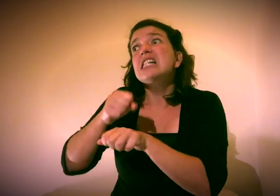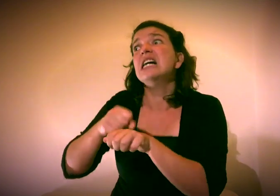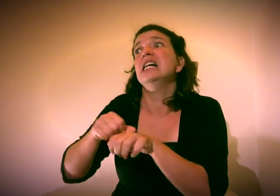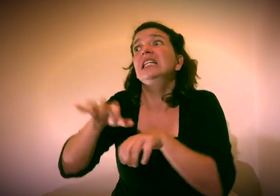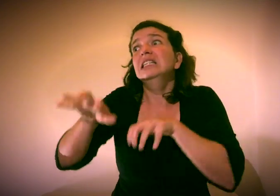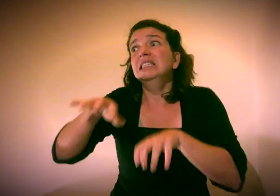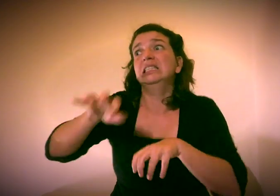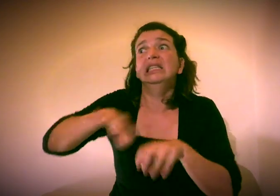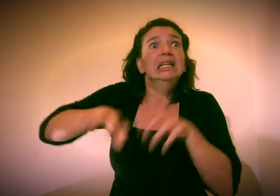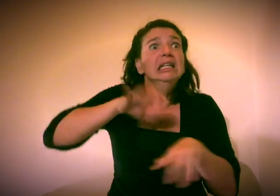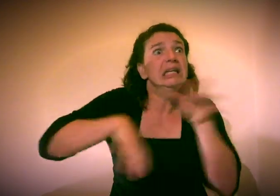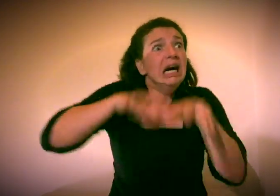partir. »